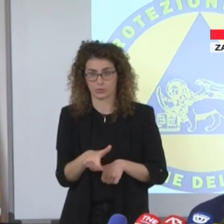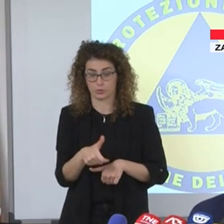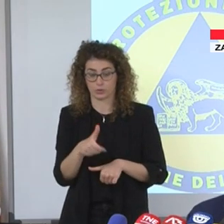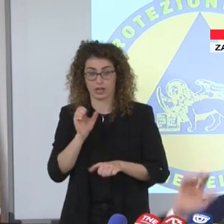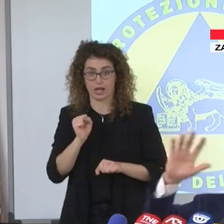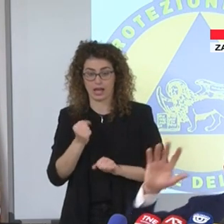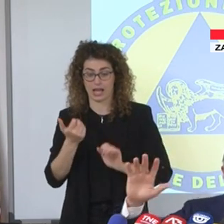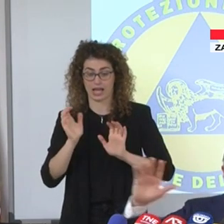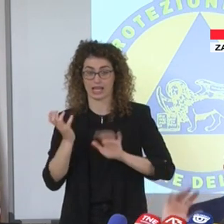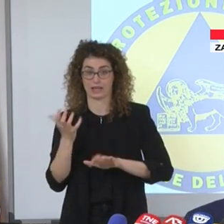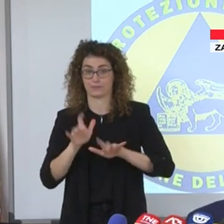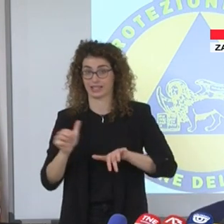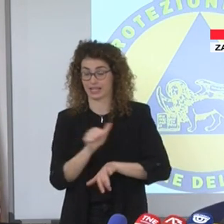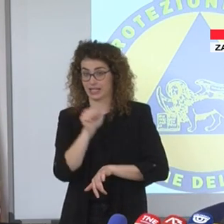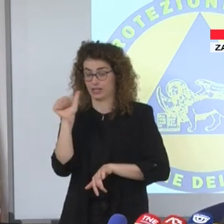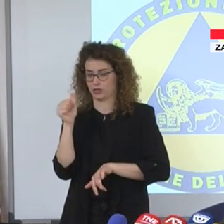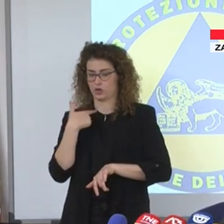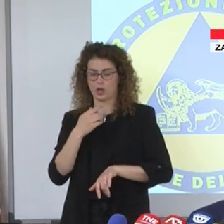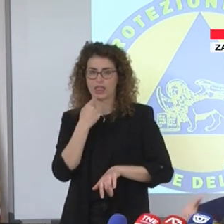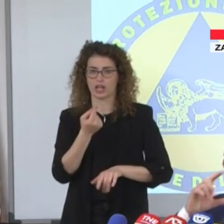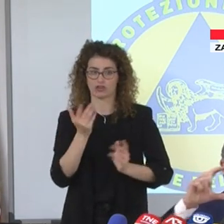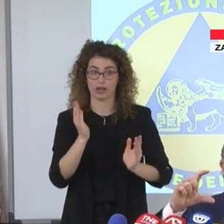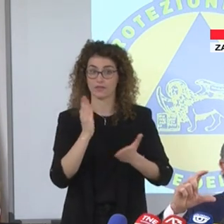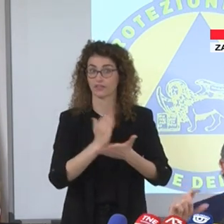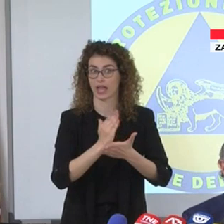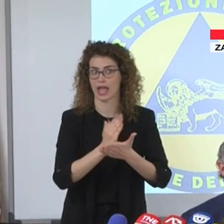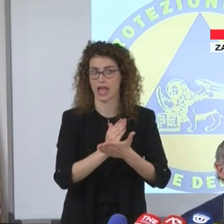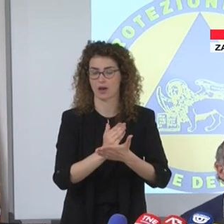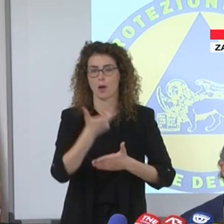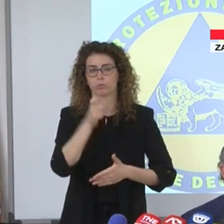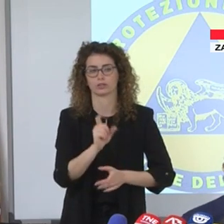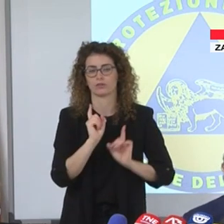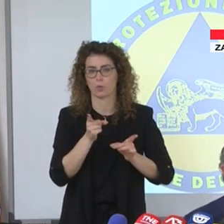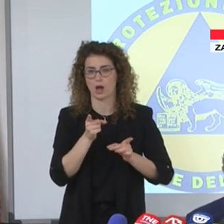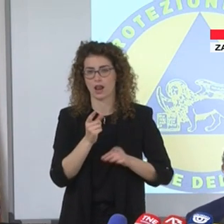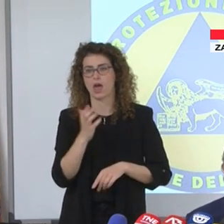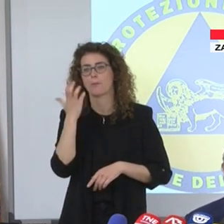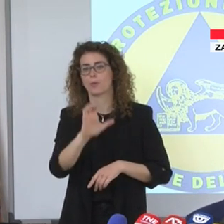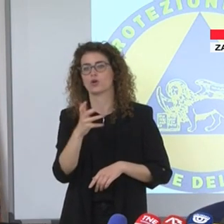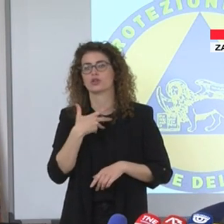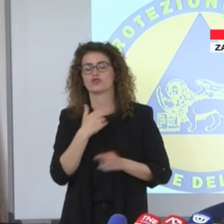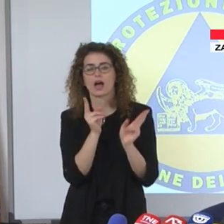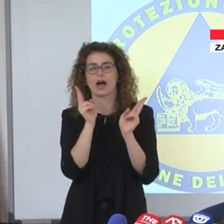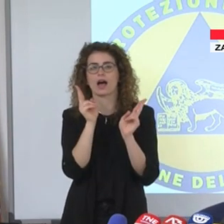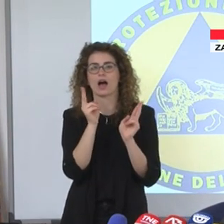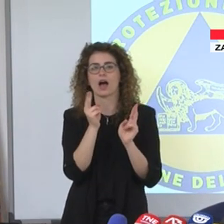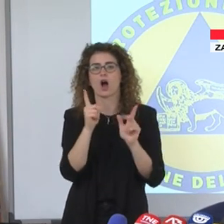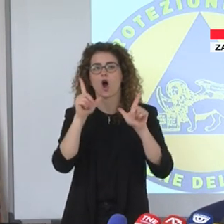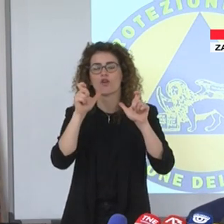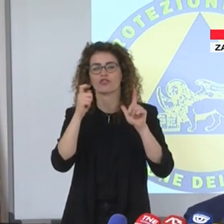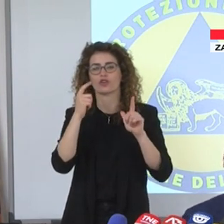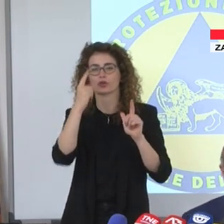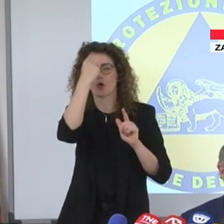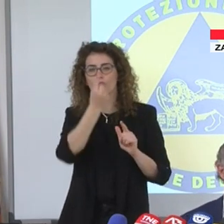sa, dice fermi tutti, ma cosa state postando? Perché il post giustamente aveva anche la foto della faccia di chi dice sta